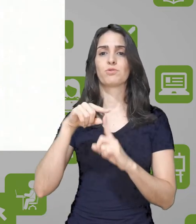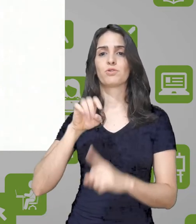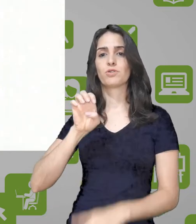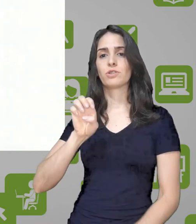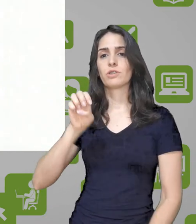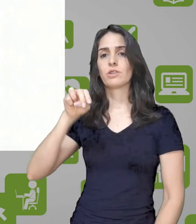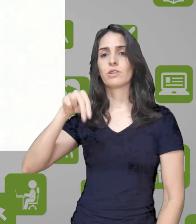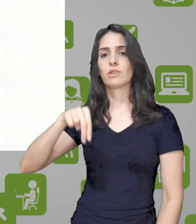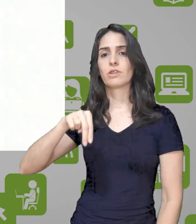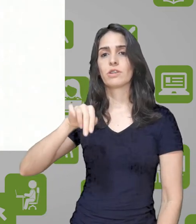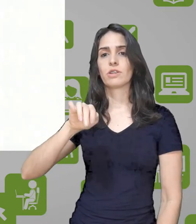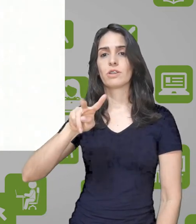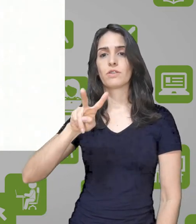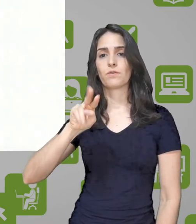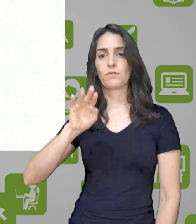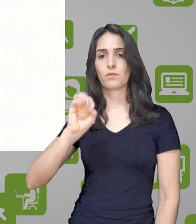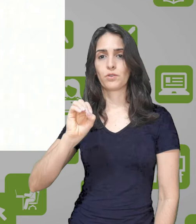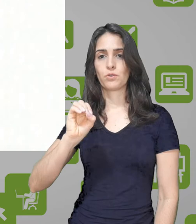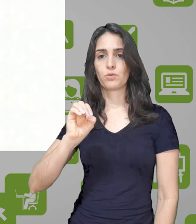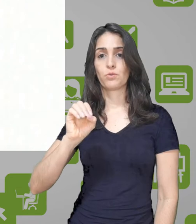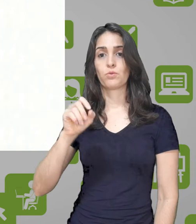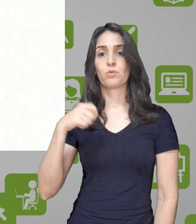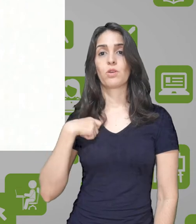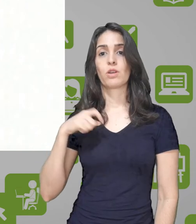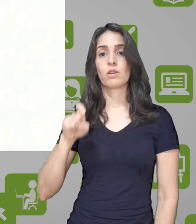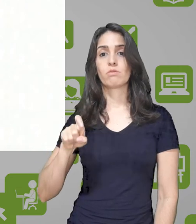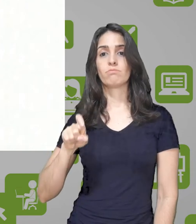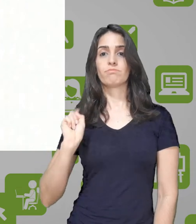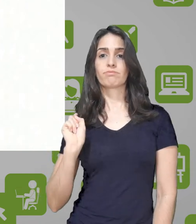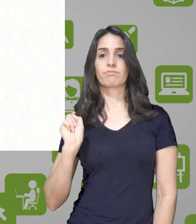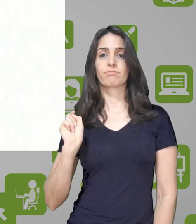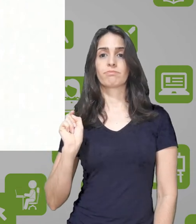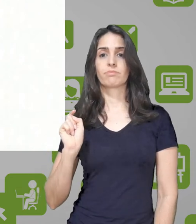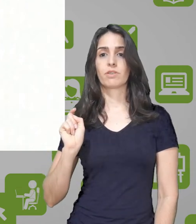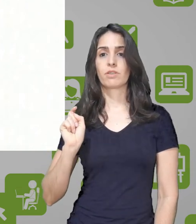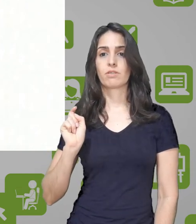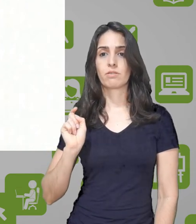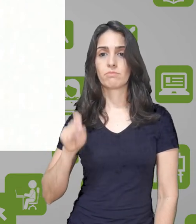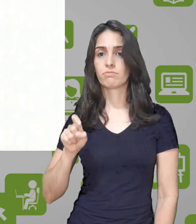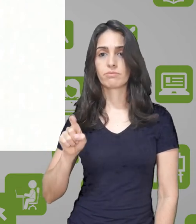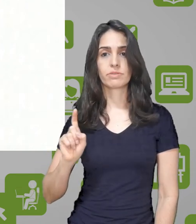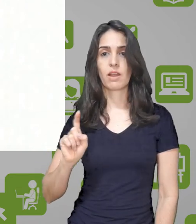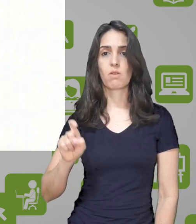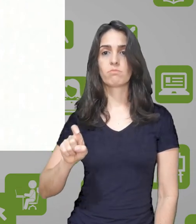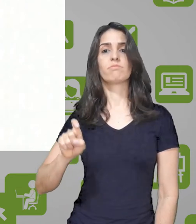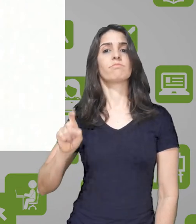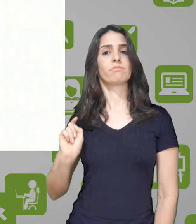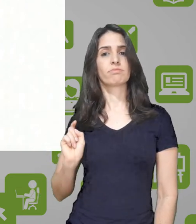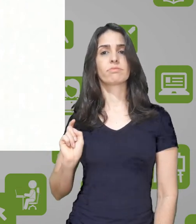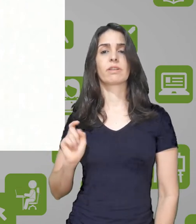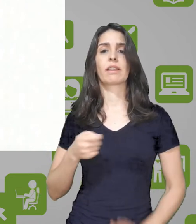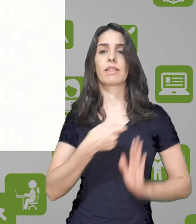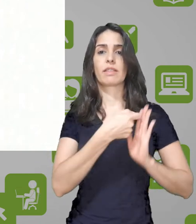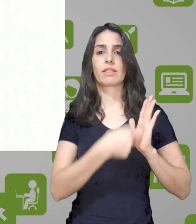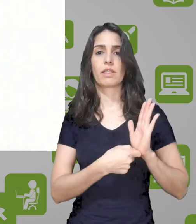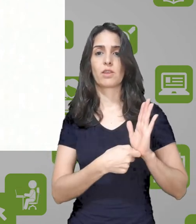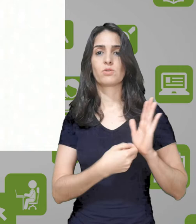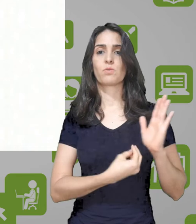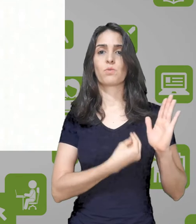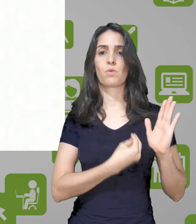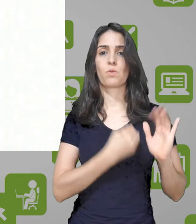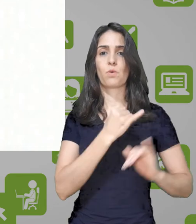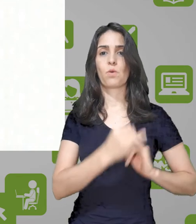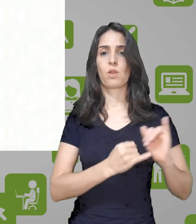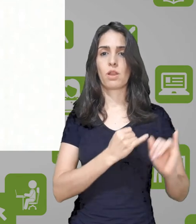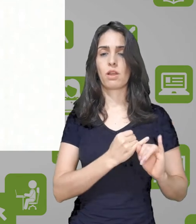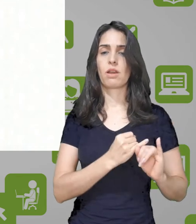de envio porque eu tenho que deixar desmarcado desabilitado tanto texto online